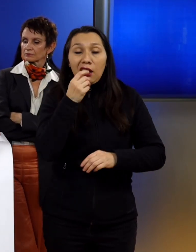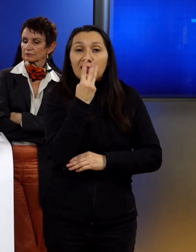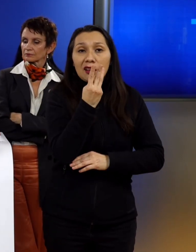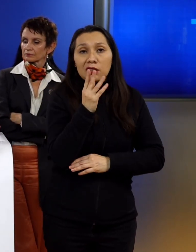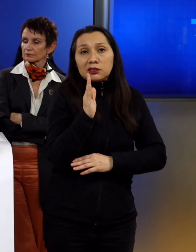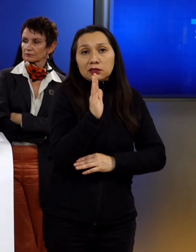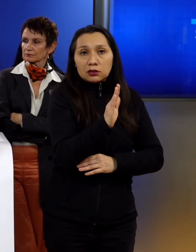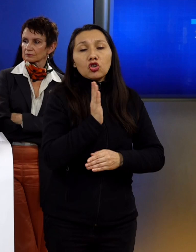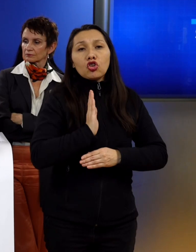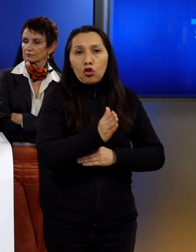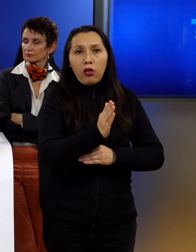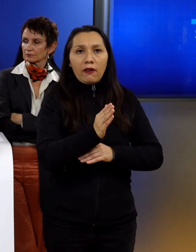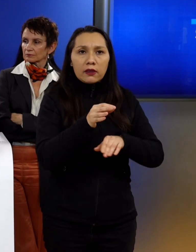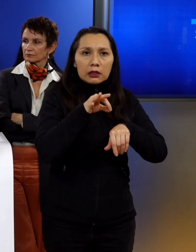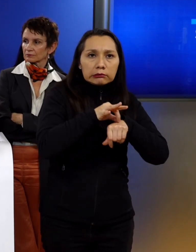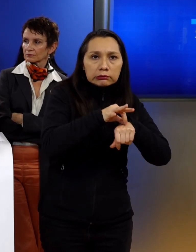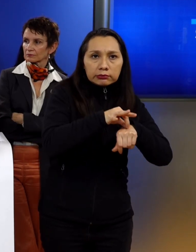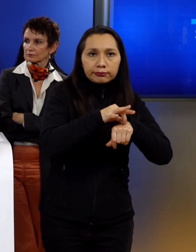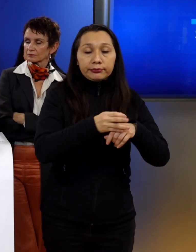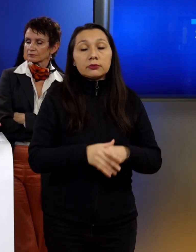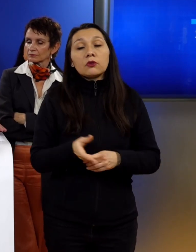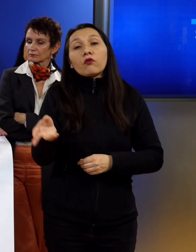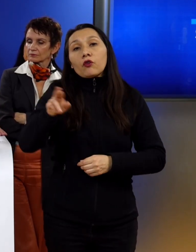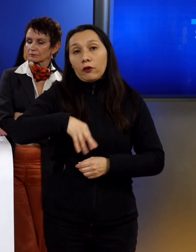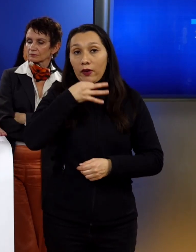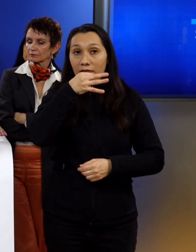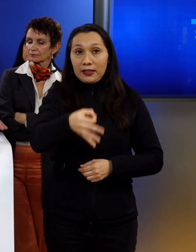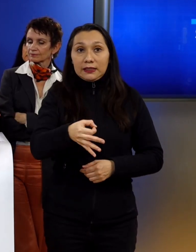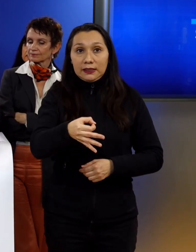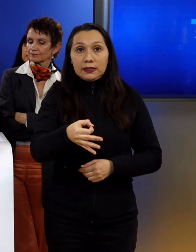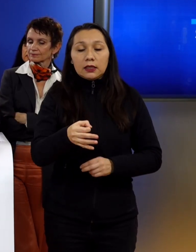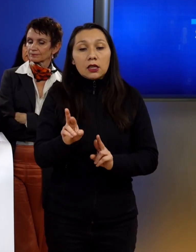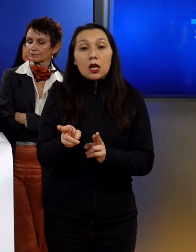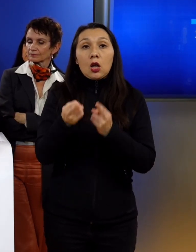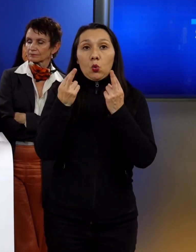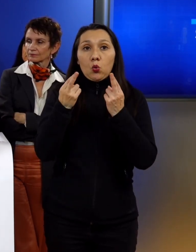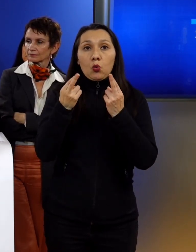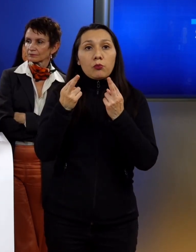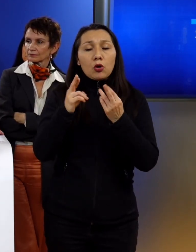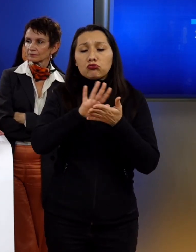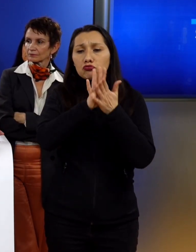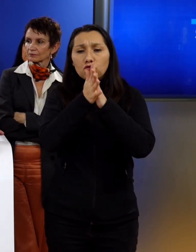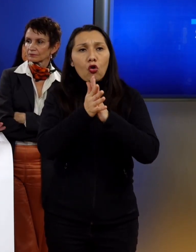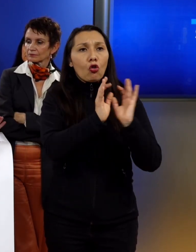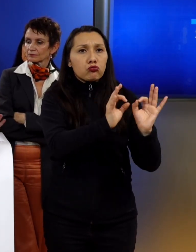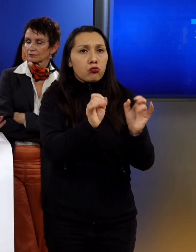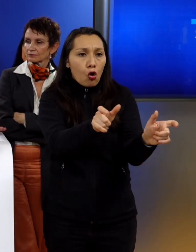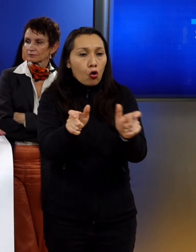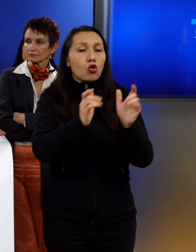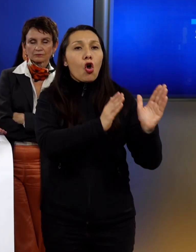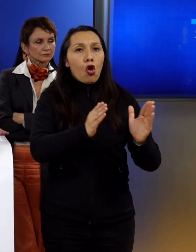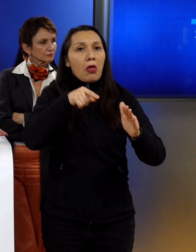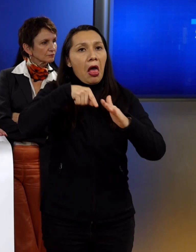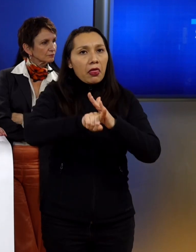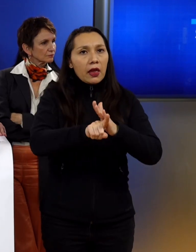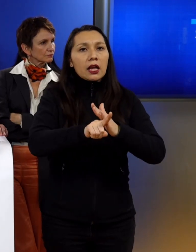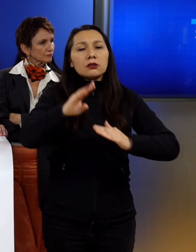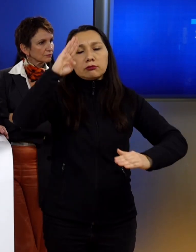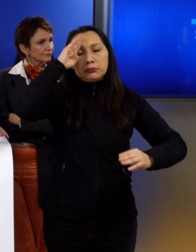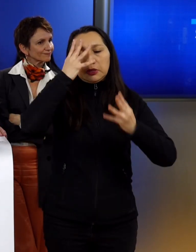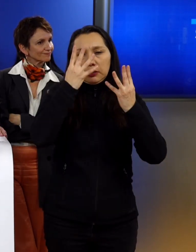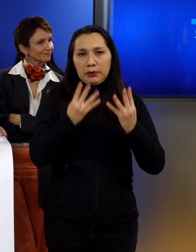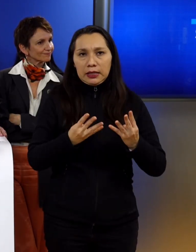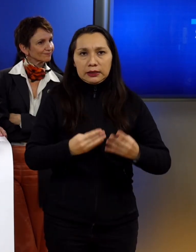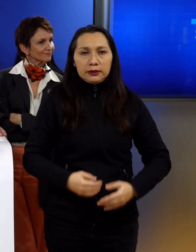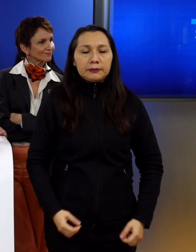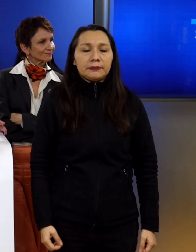siendo atendidos. Y, por supuesto, vuelvo a reiterar, se recuperaron por completo el control y el orden al interior del recinto